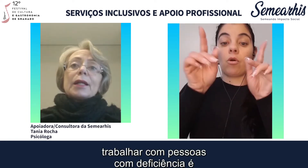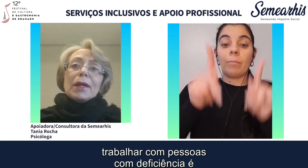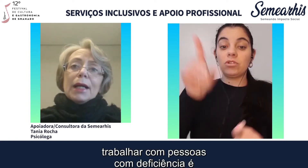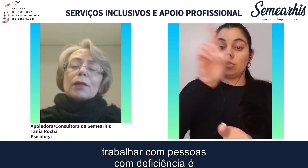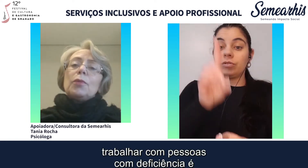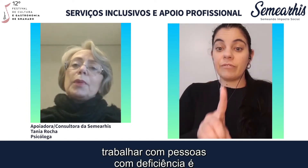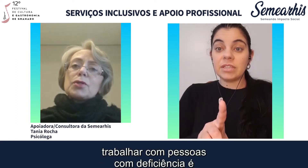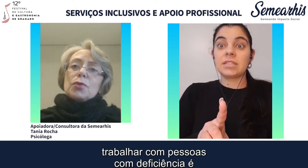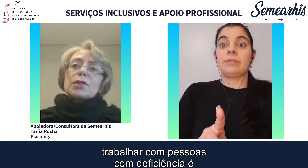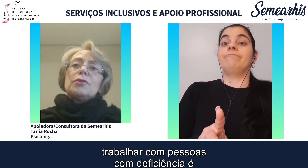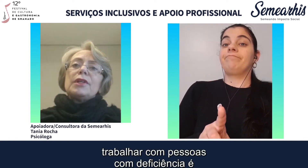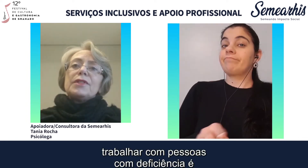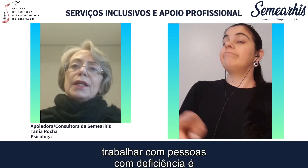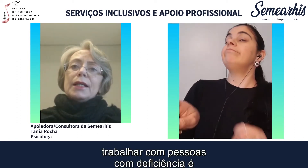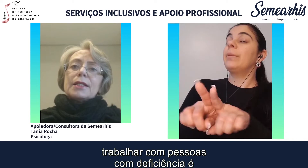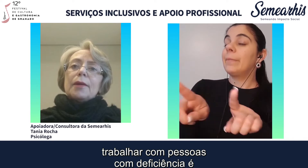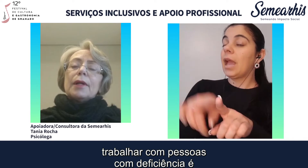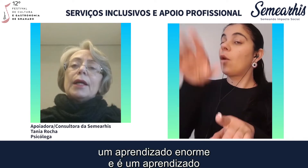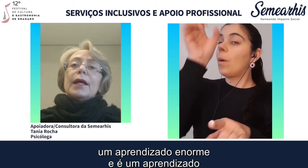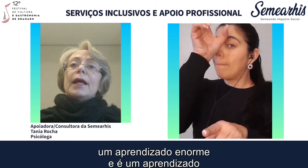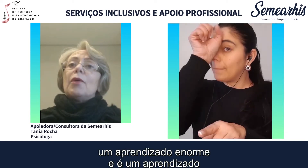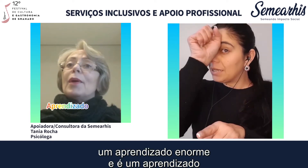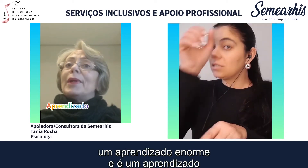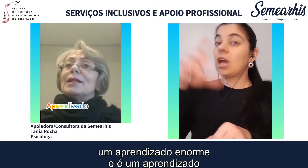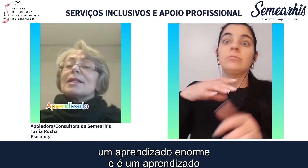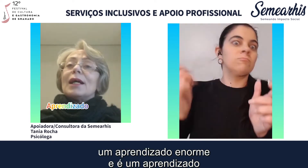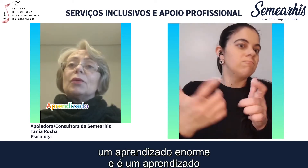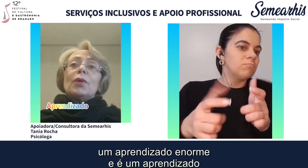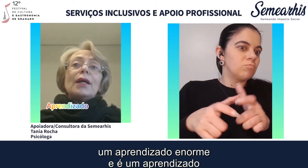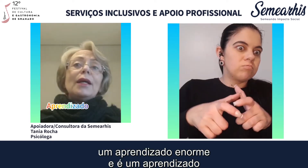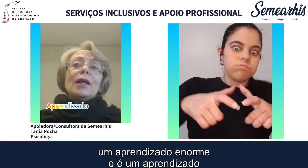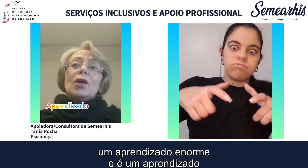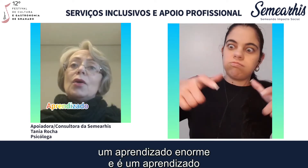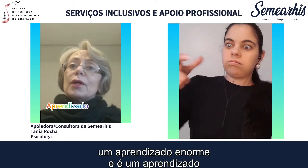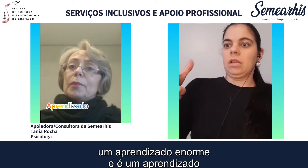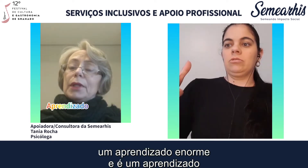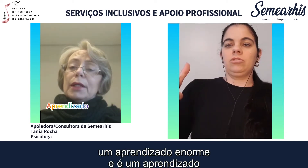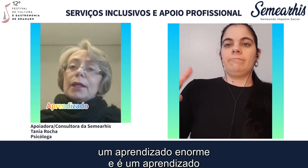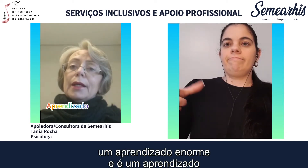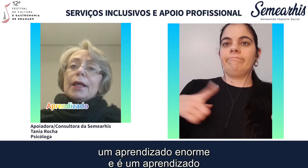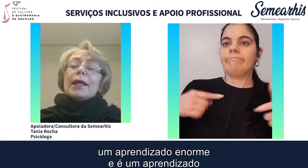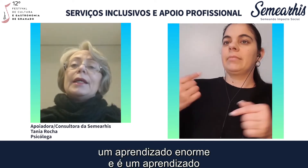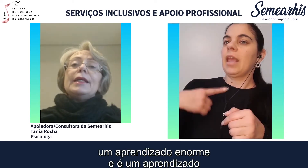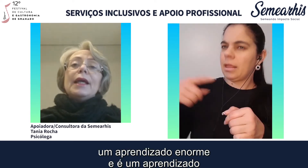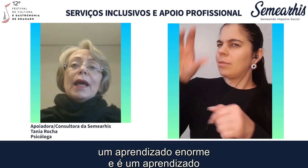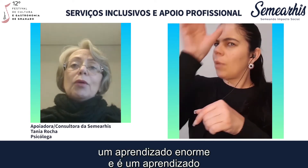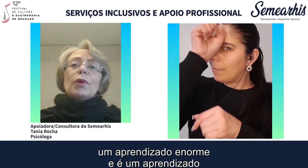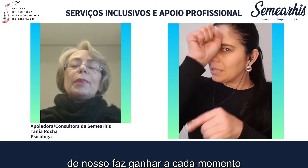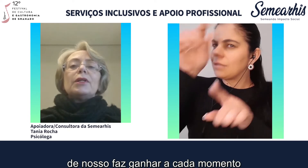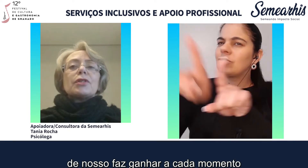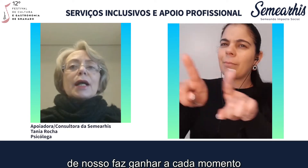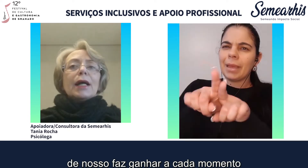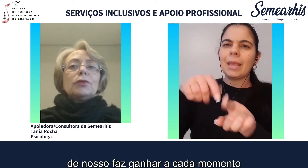que trabalhar com pessoas com deficiência é um aprendizado enorme e é